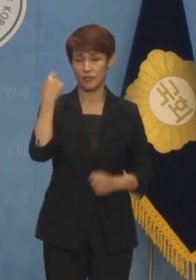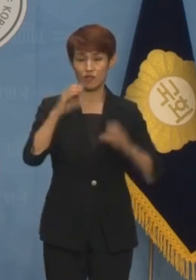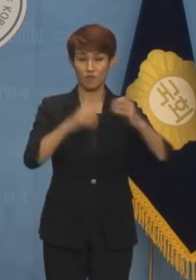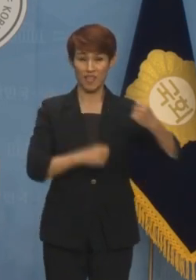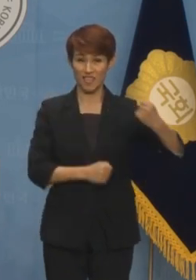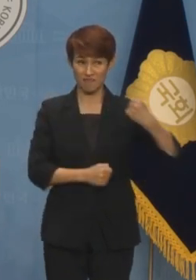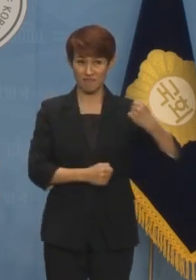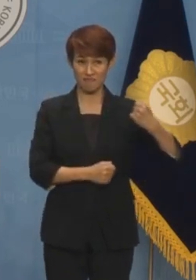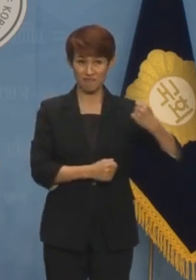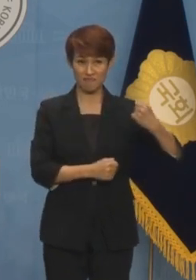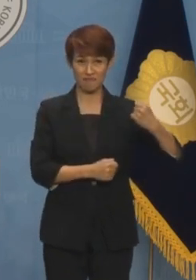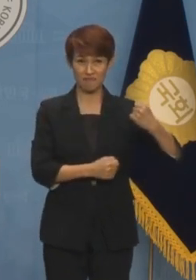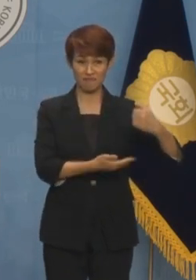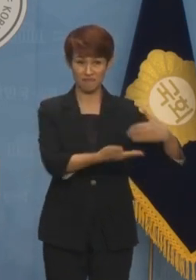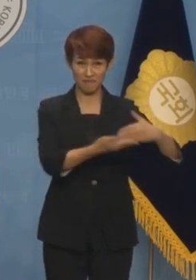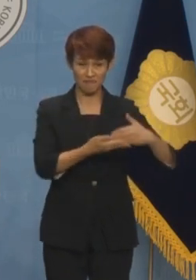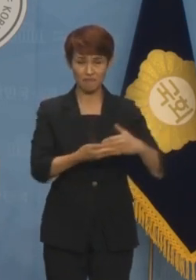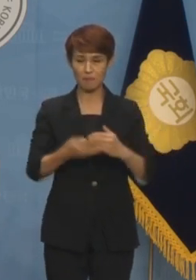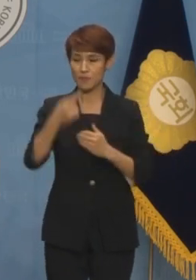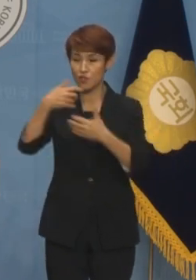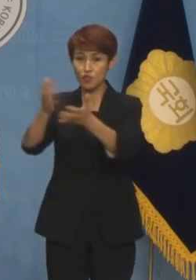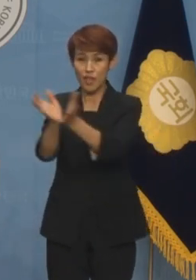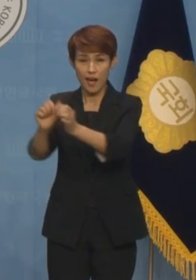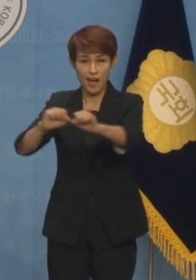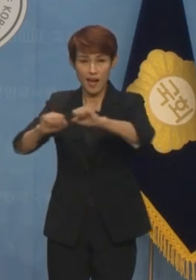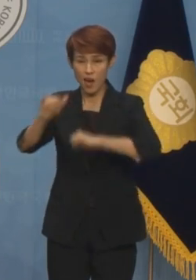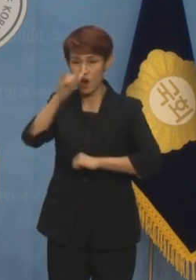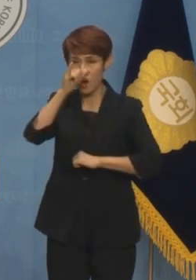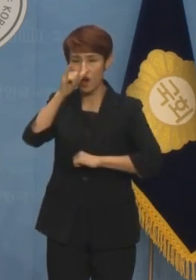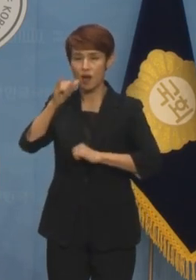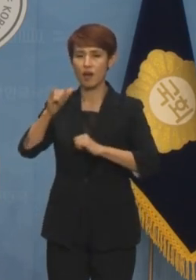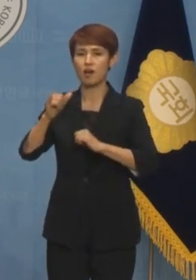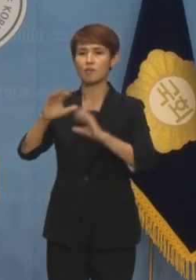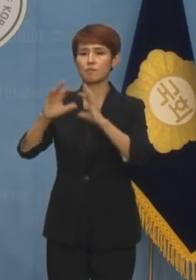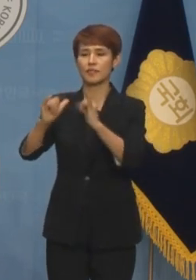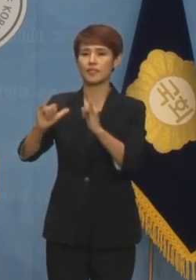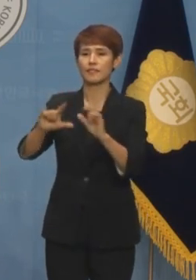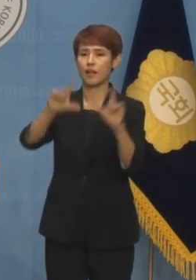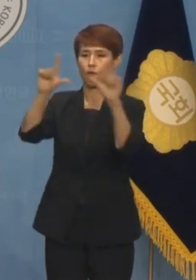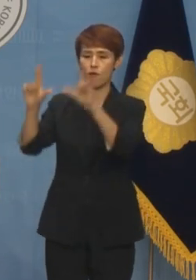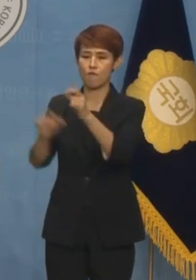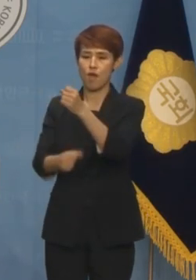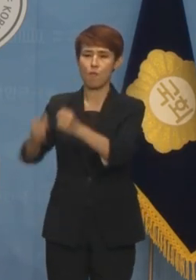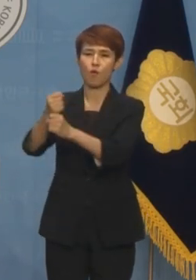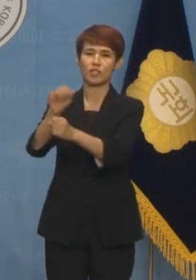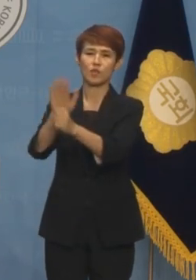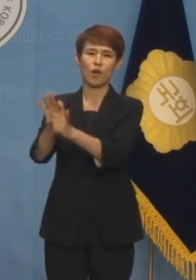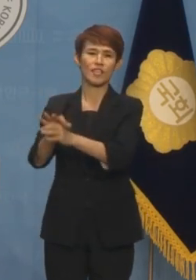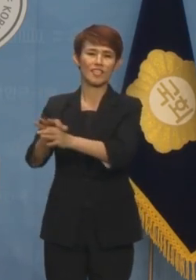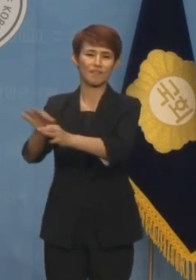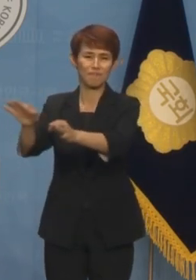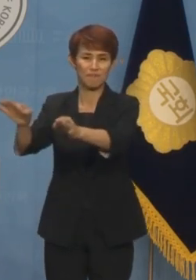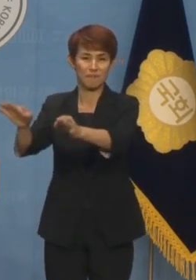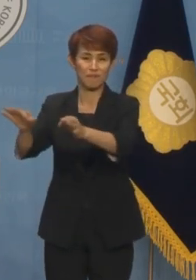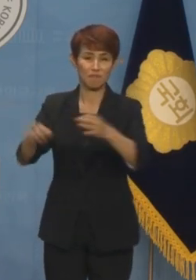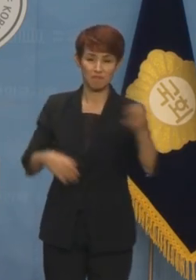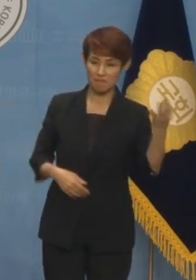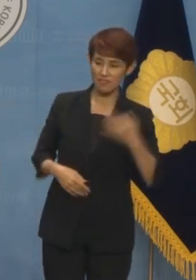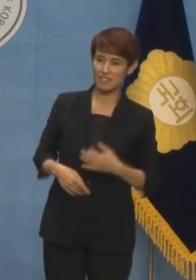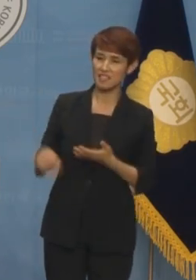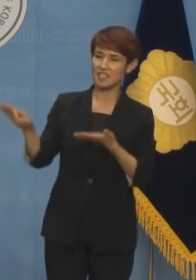국민의힘은 민주당이 추진하는 민생 회복 지원금 지급을 재정 중독